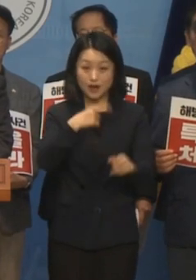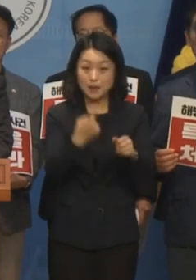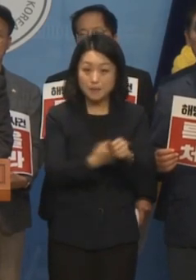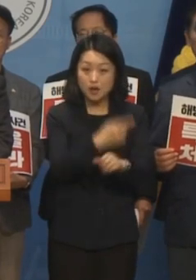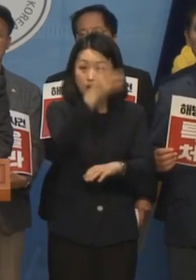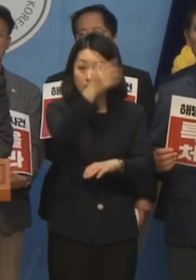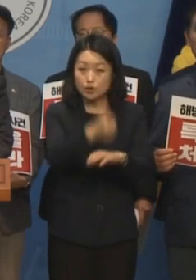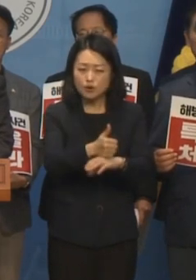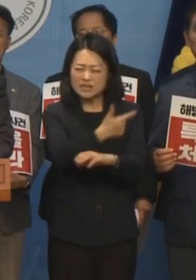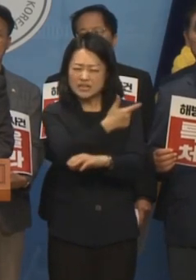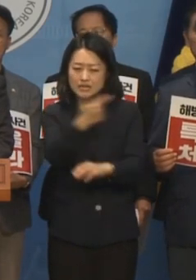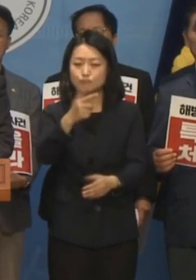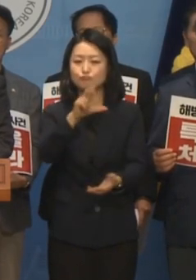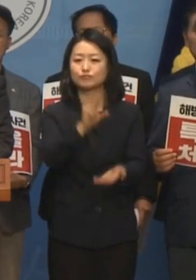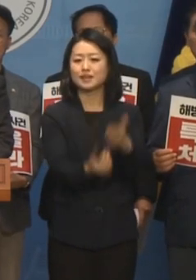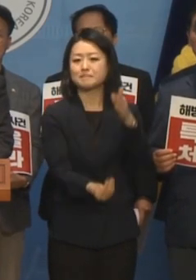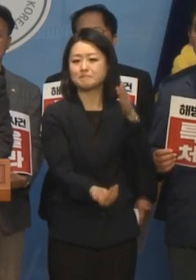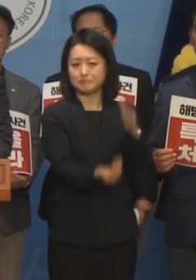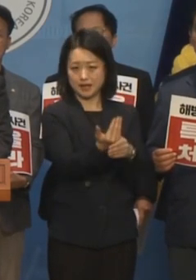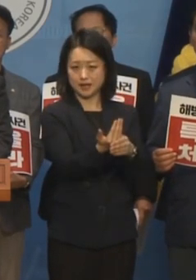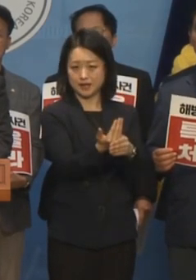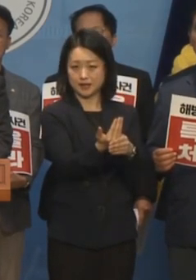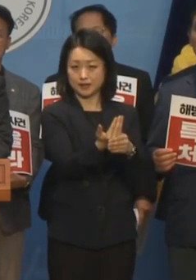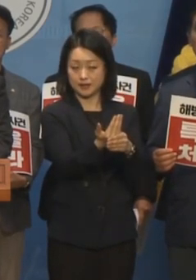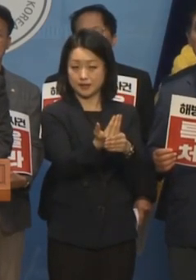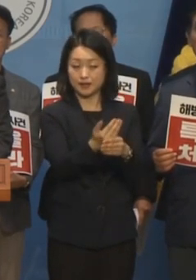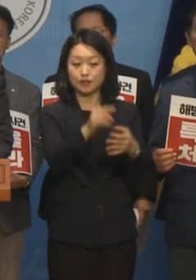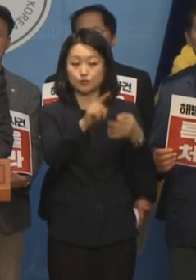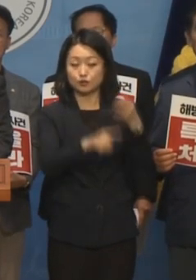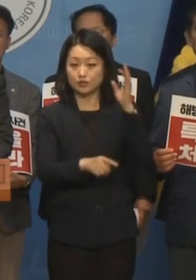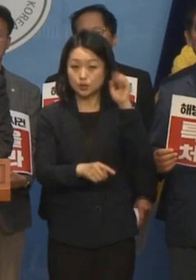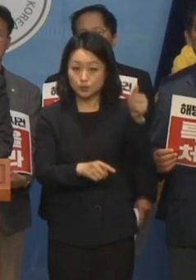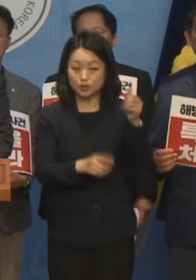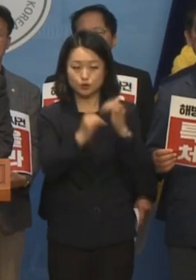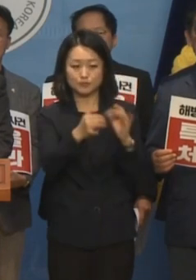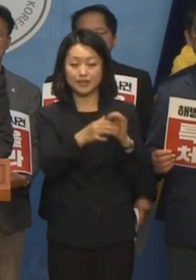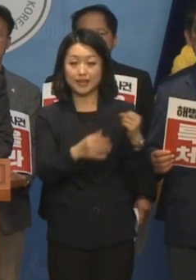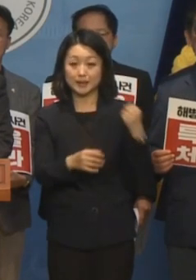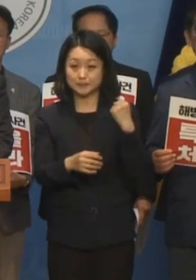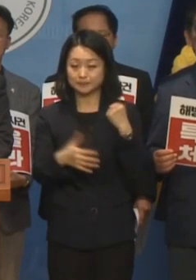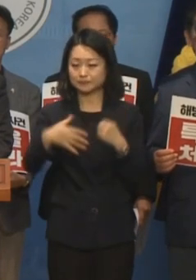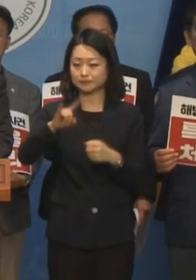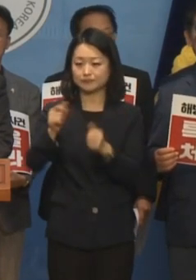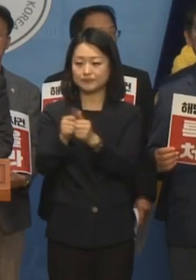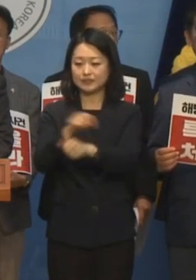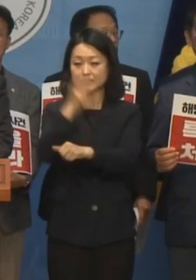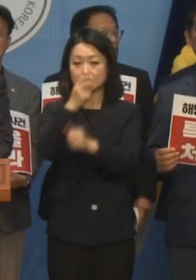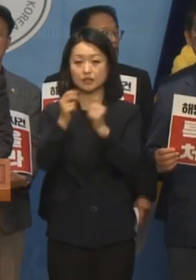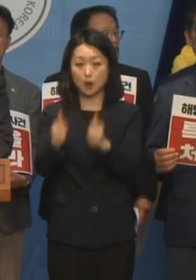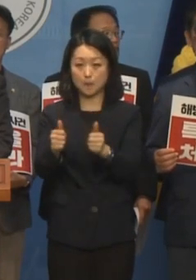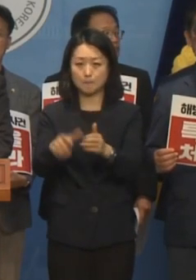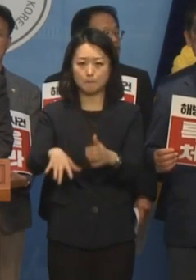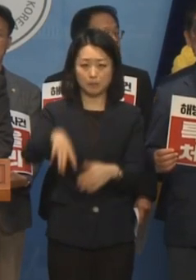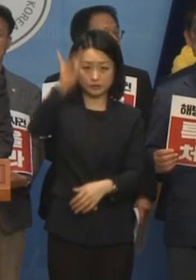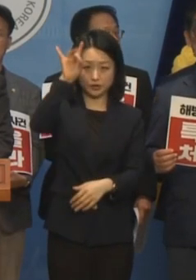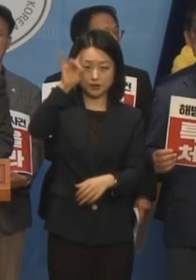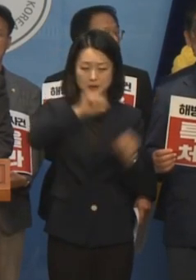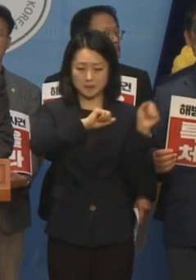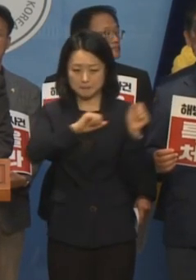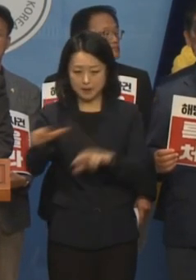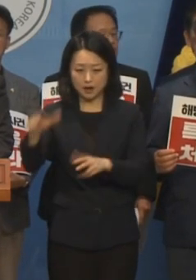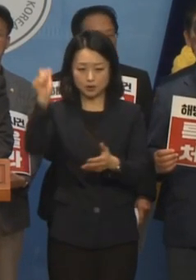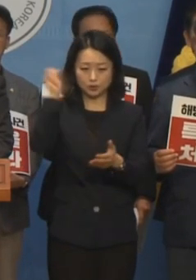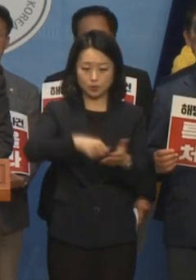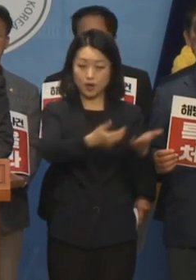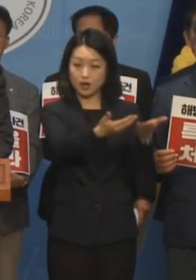파국을 맞게 될 뿐입니다. 윤석열 대통령과 국민의힘은 최상병 특검부터 즉시